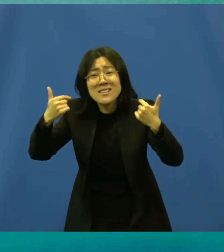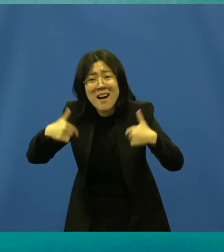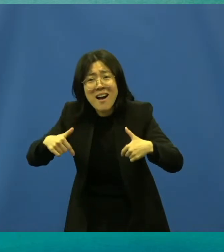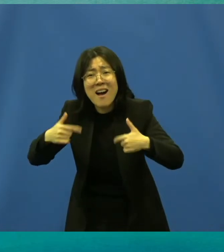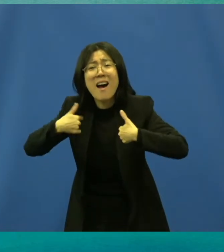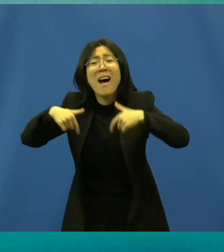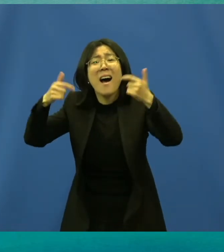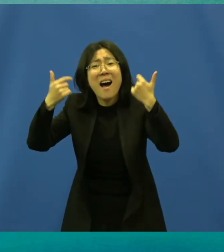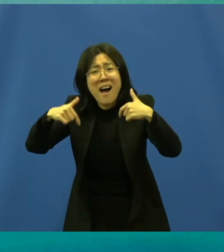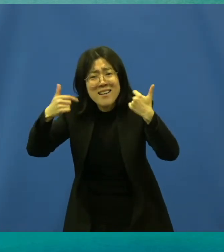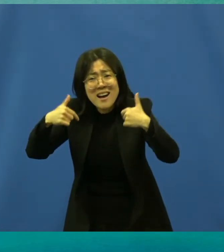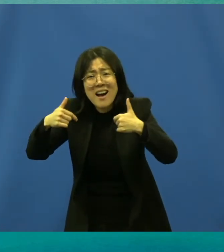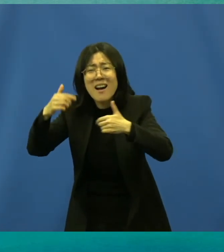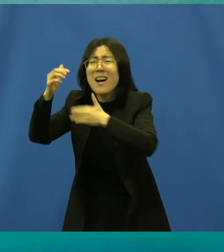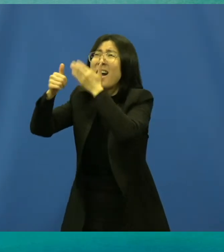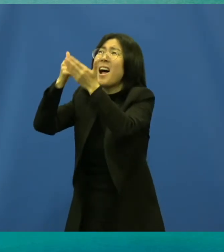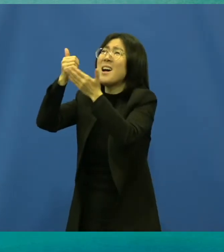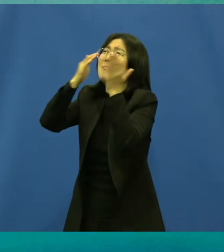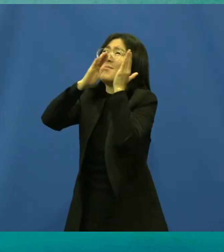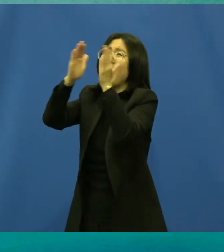쓸데없는 고난은 당하지 않습니다.